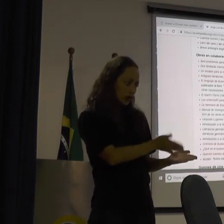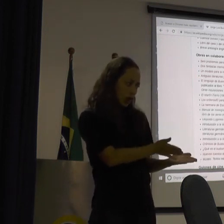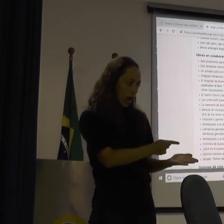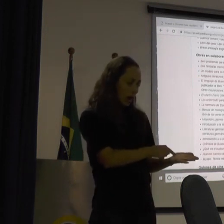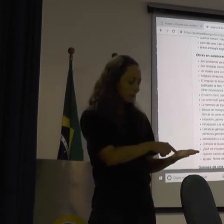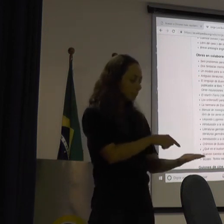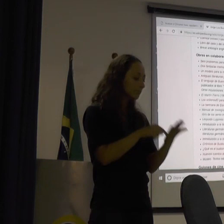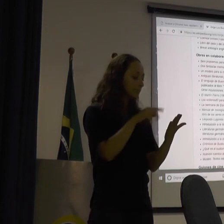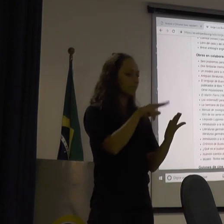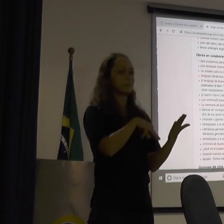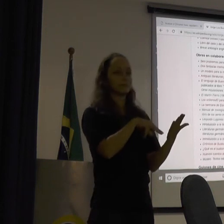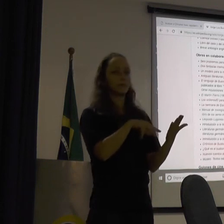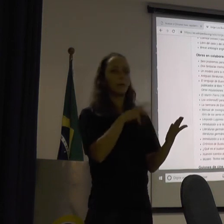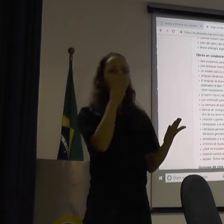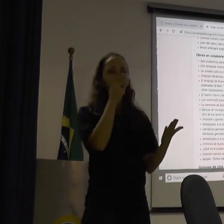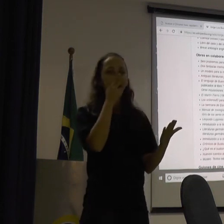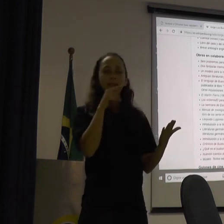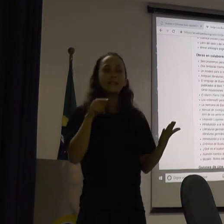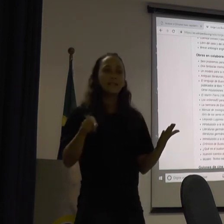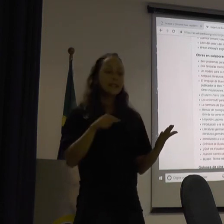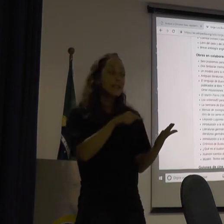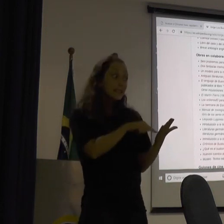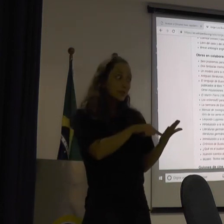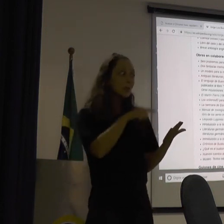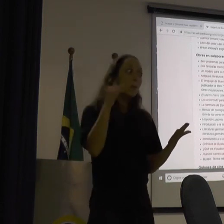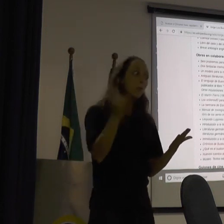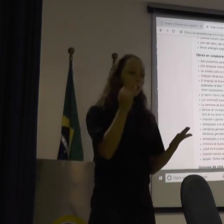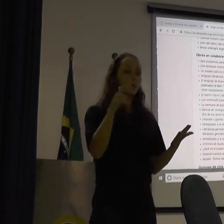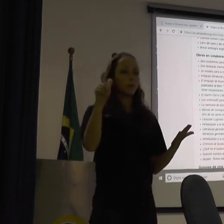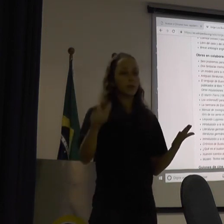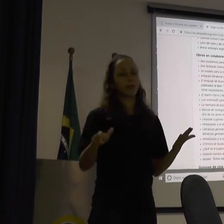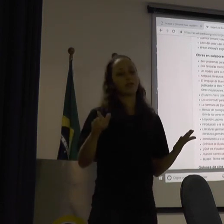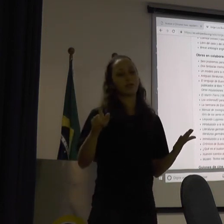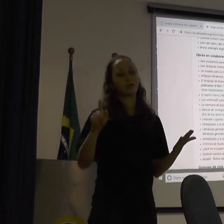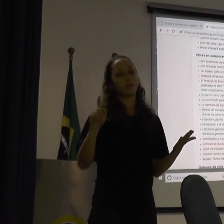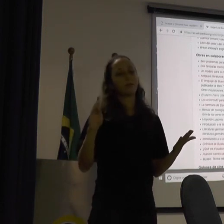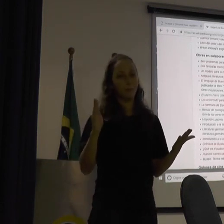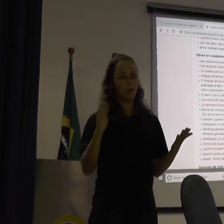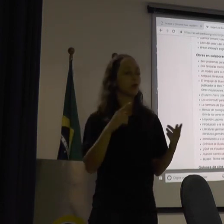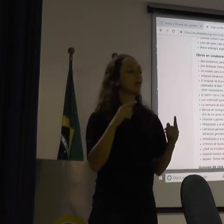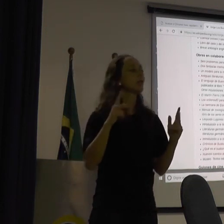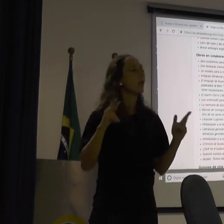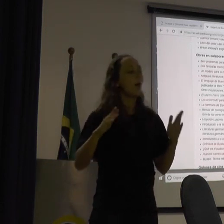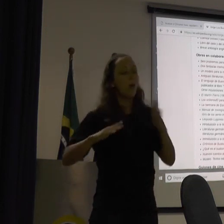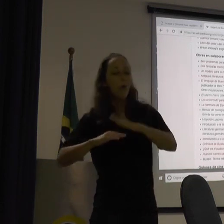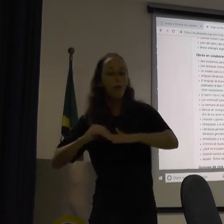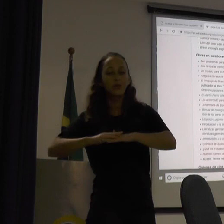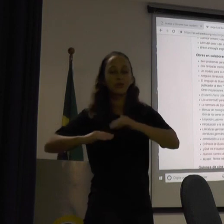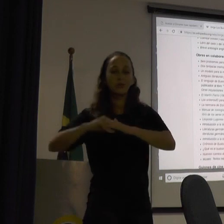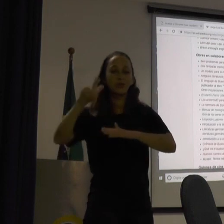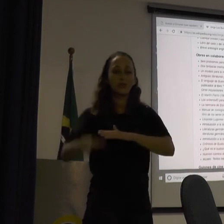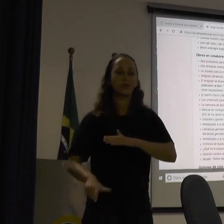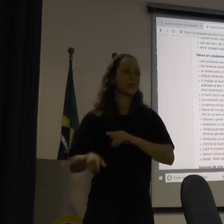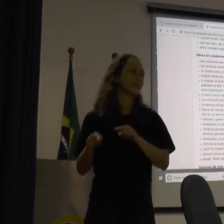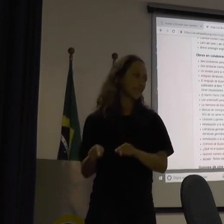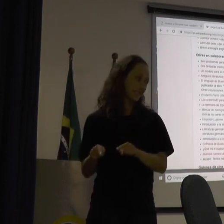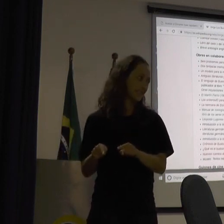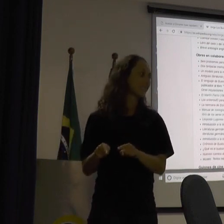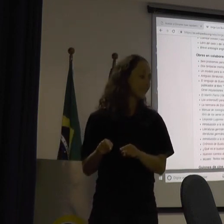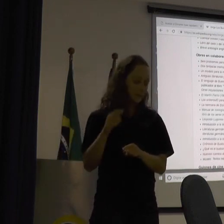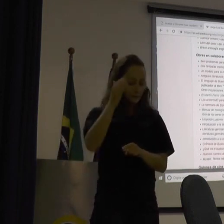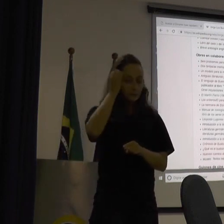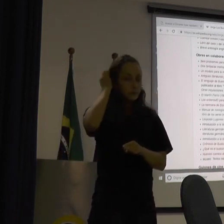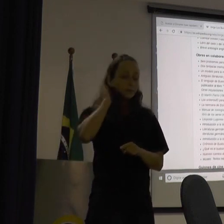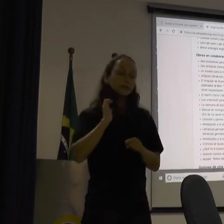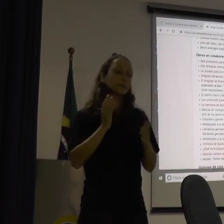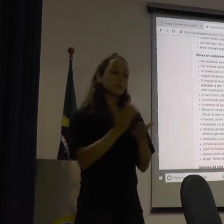coisa assim constitutiva. Né? E ele não tem assim também a história de, como tem no Augusto de Campos, de você